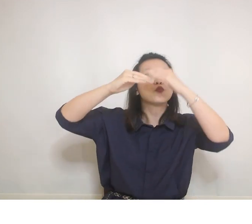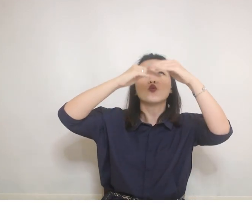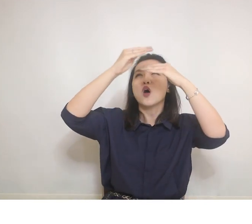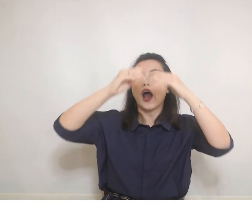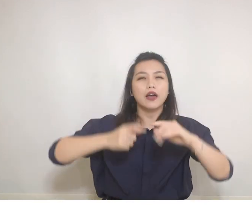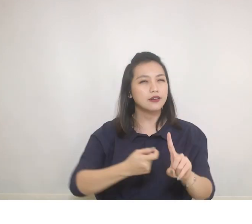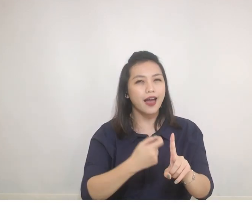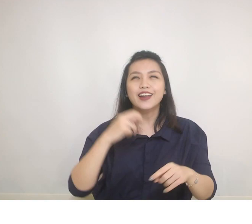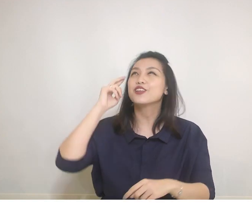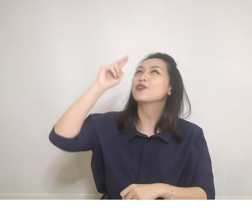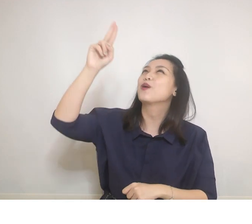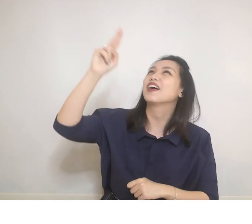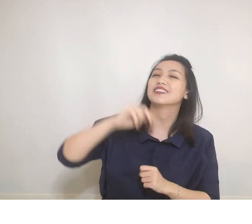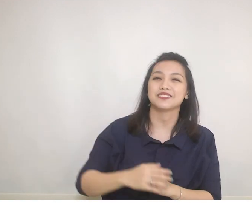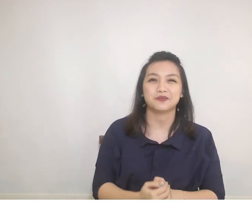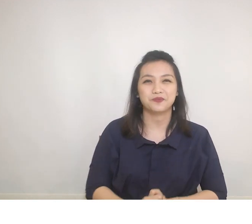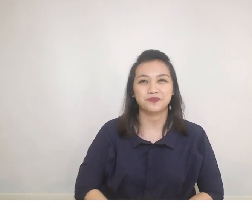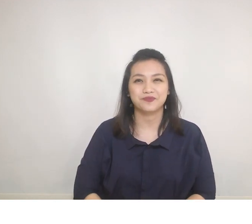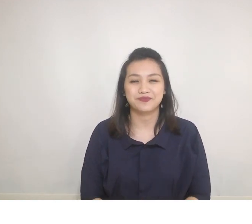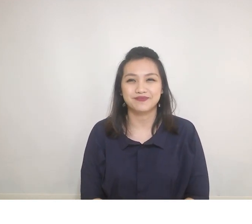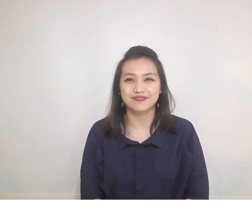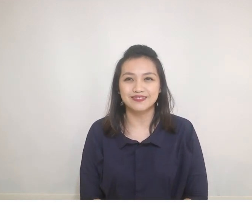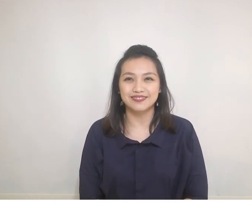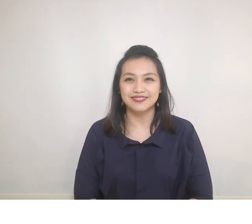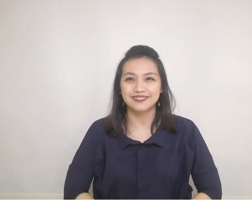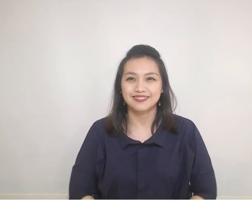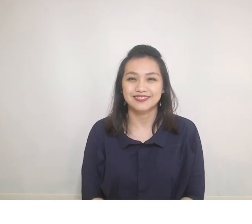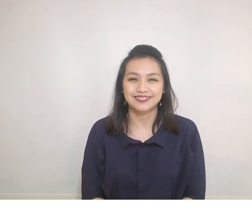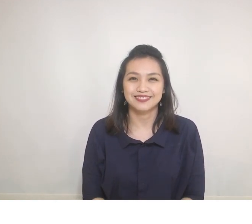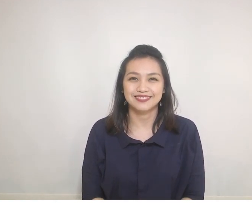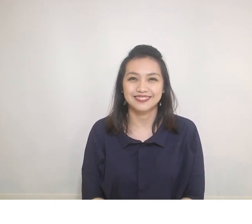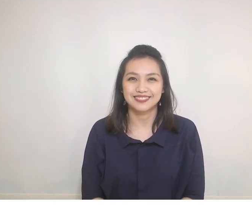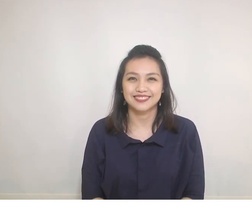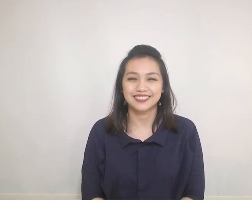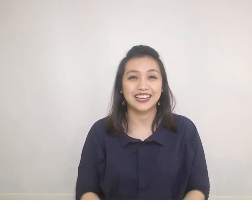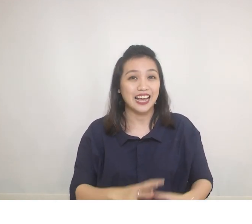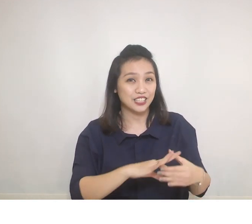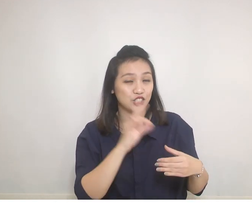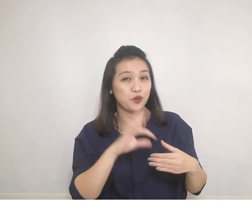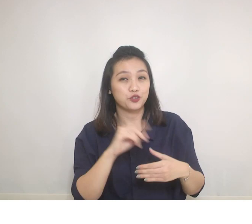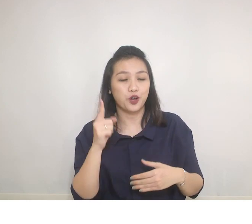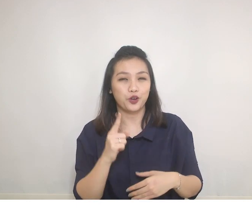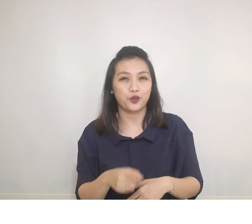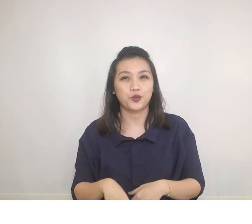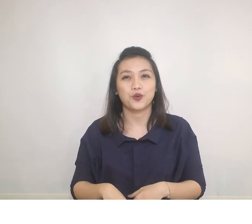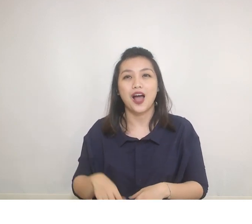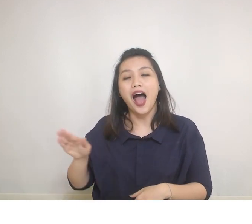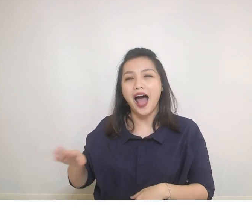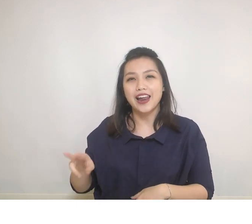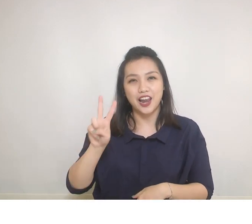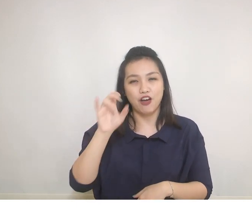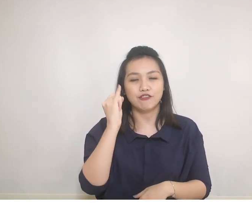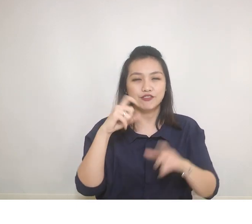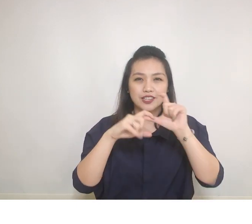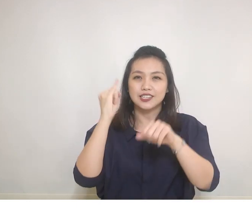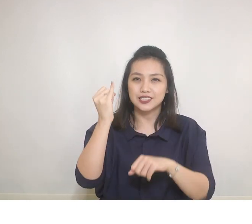tetapi kalian adalah Bapa Rohani yang mengarahkan mereka kepada Tuhan. Dan saya percaya dari sana urapannya jalan dan akhirnya tumbuhlah dari 12 ke